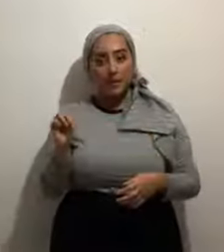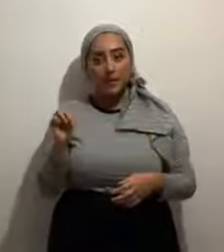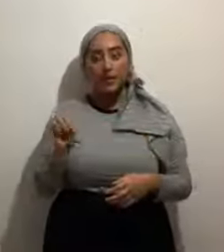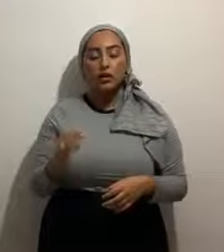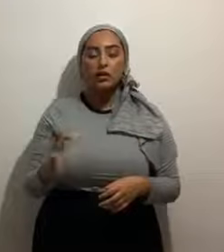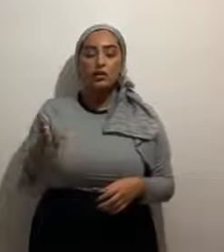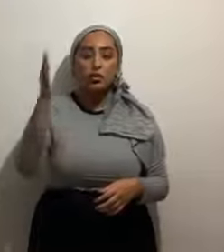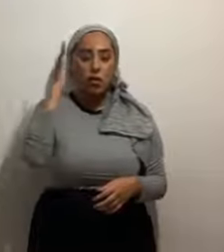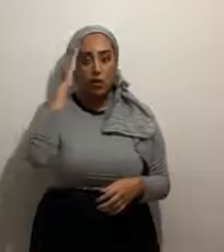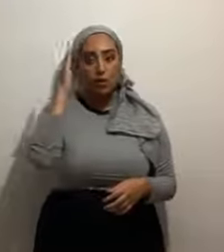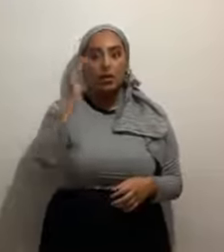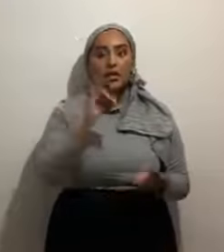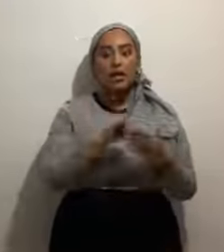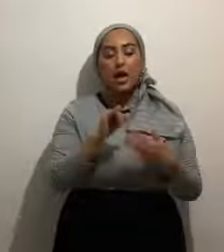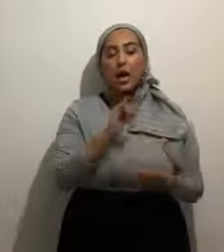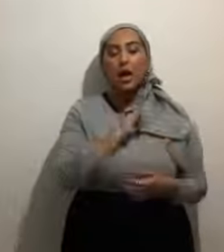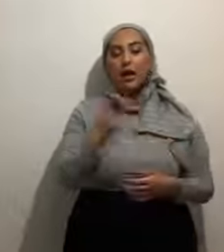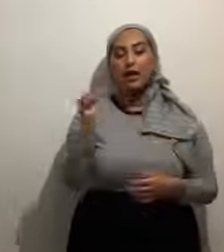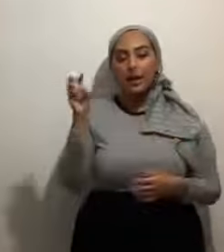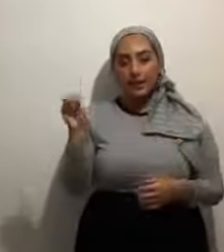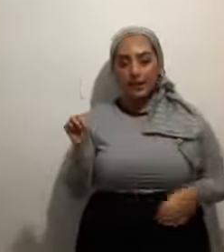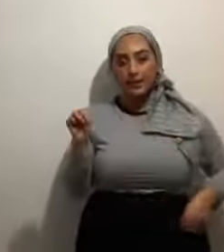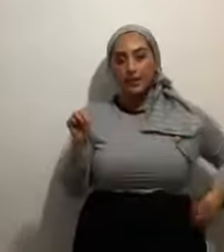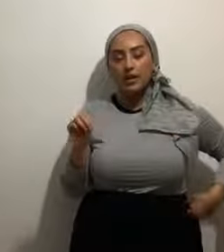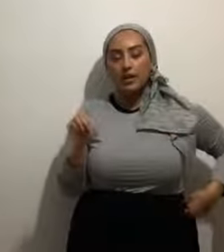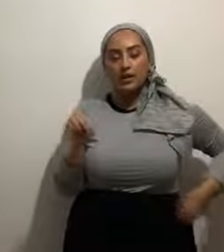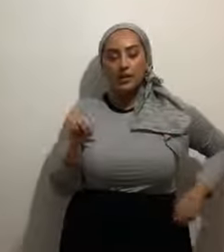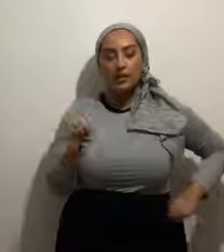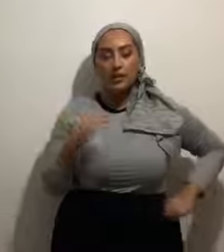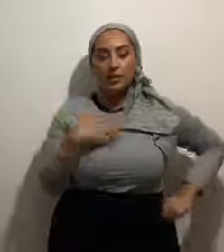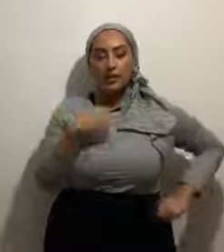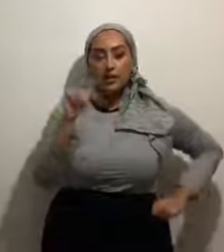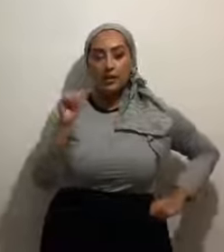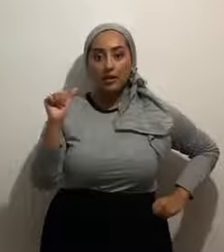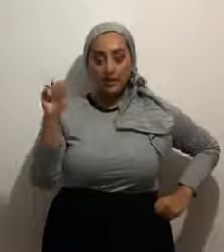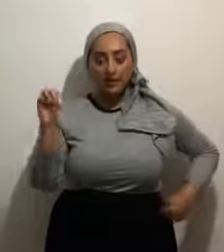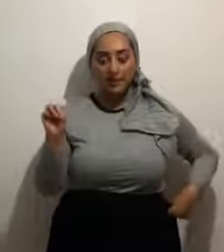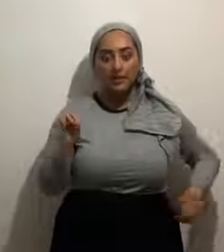Conoceráis que yo soy. El que soy. Yo soy. Él es el Padre.